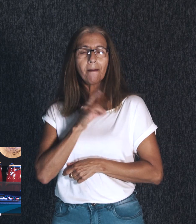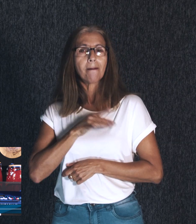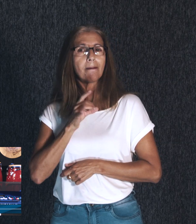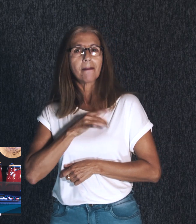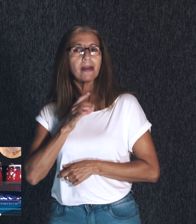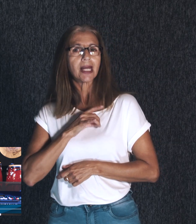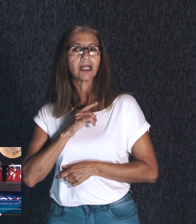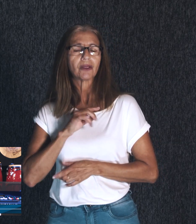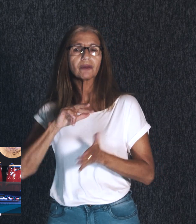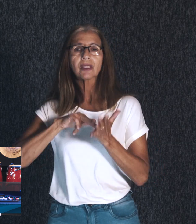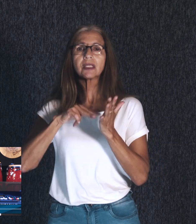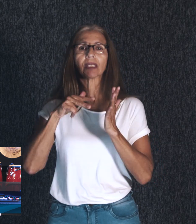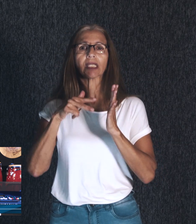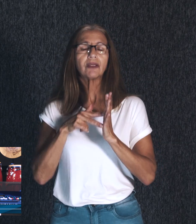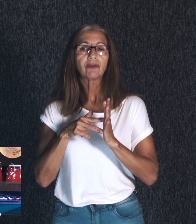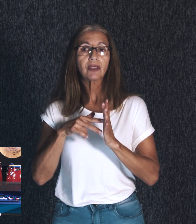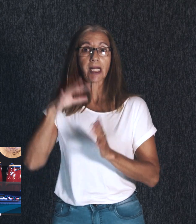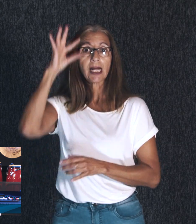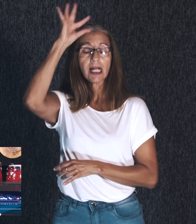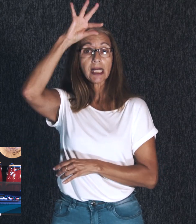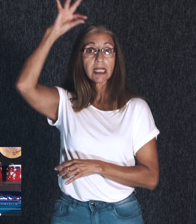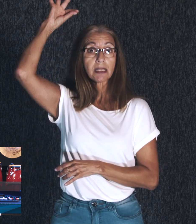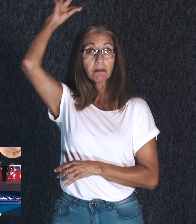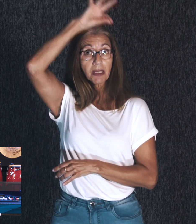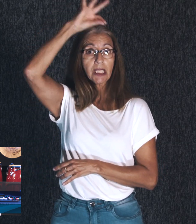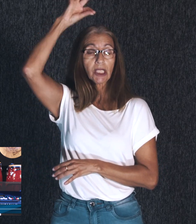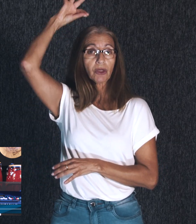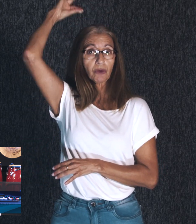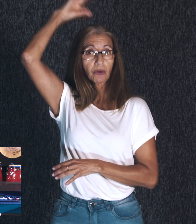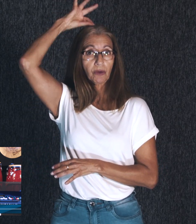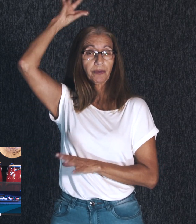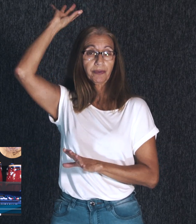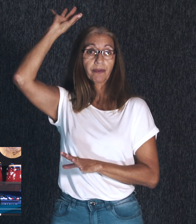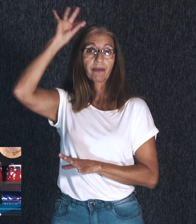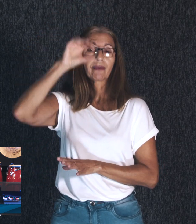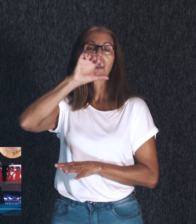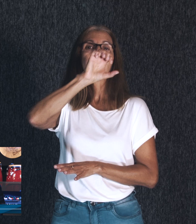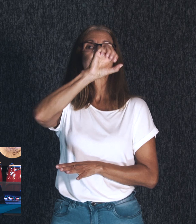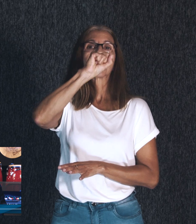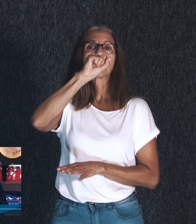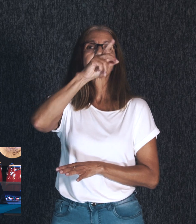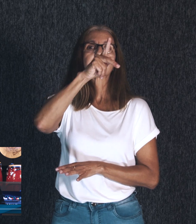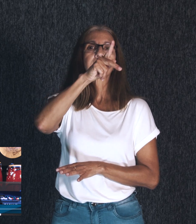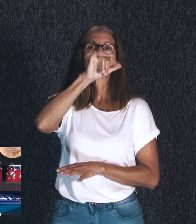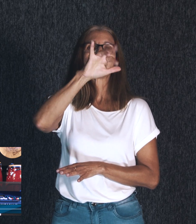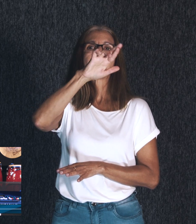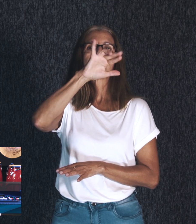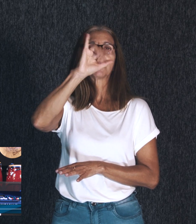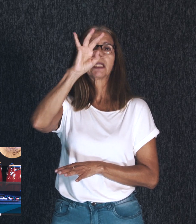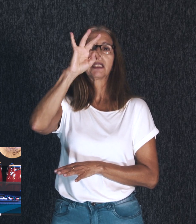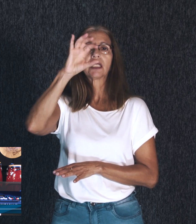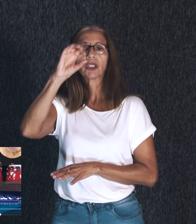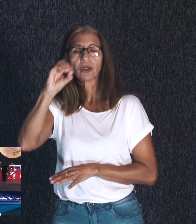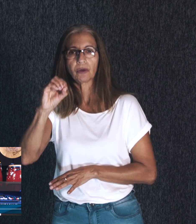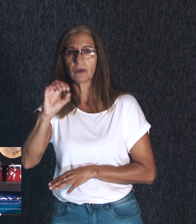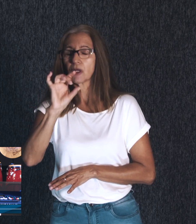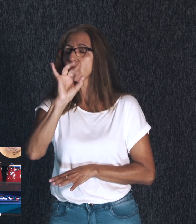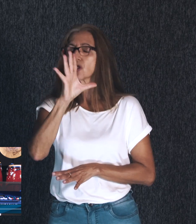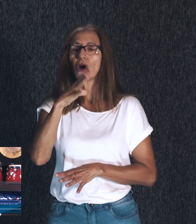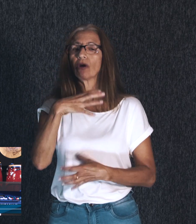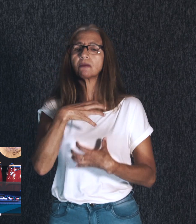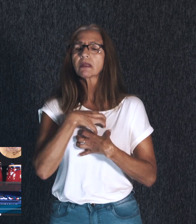espírito. E aí ele disse para o seu filho Timóteo, ele disse: Deus não nos deu espírito de